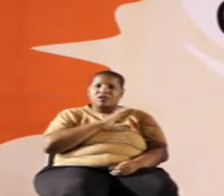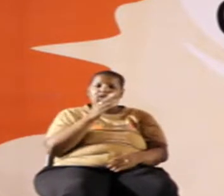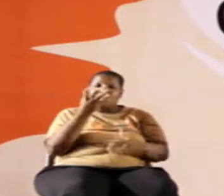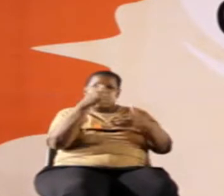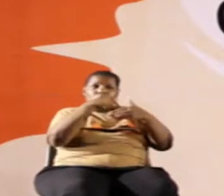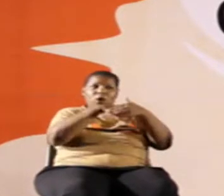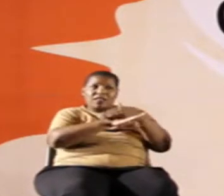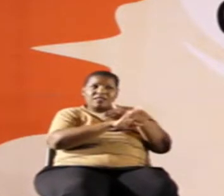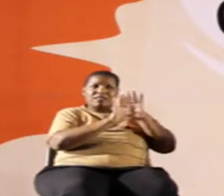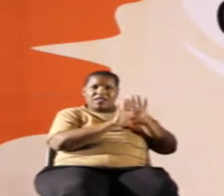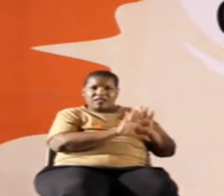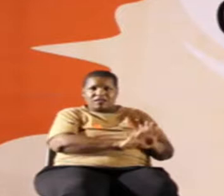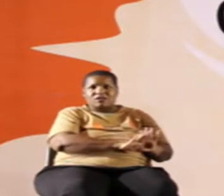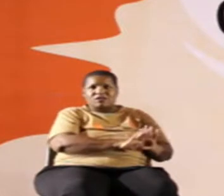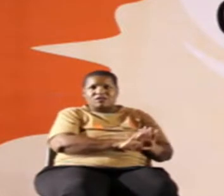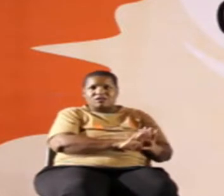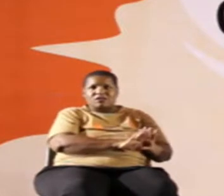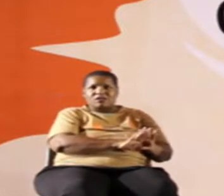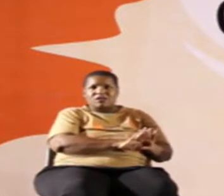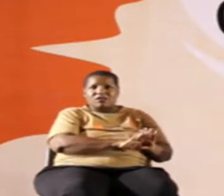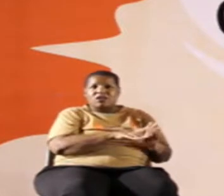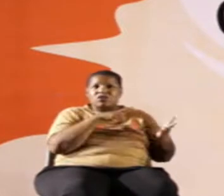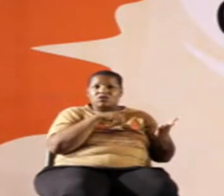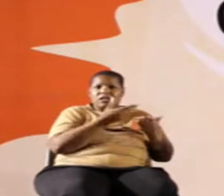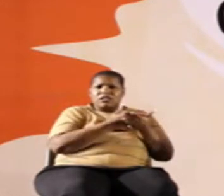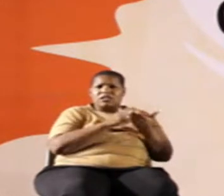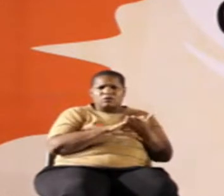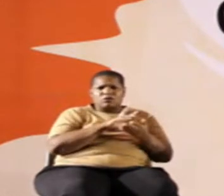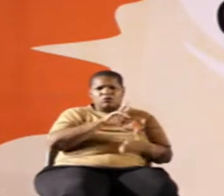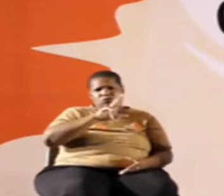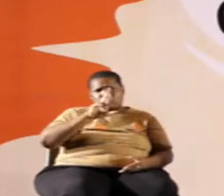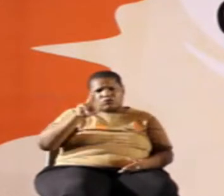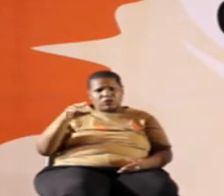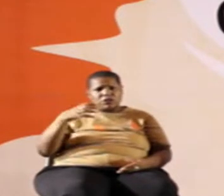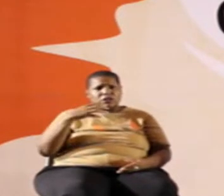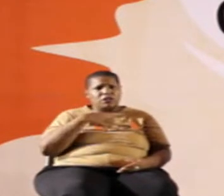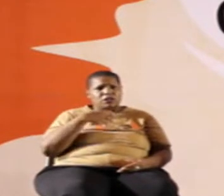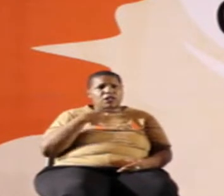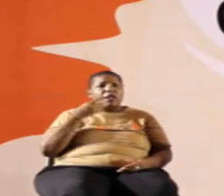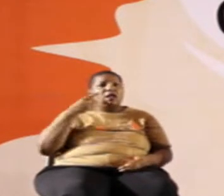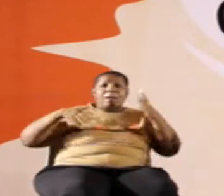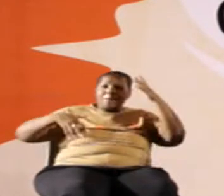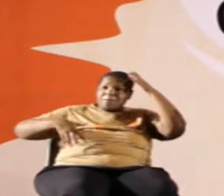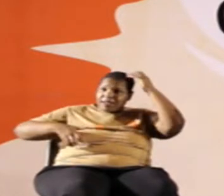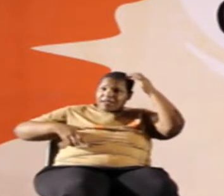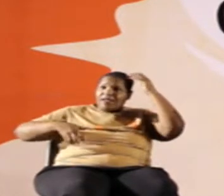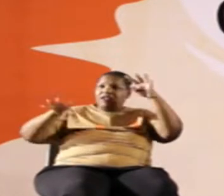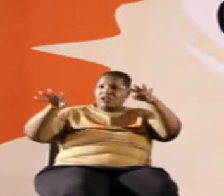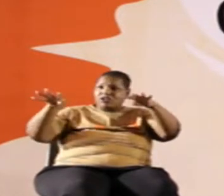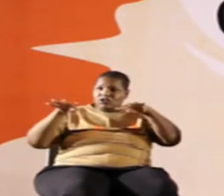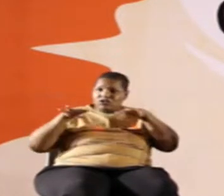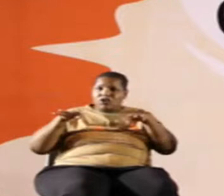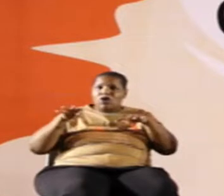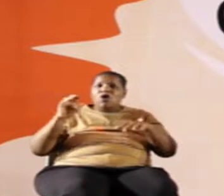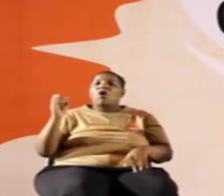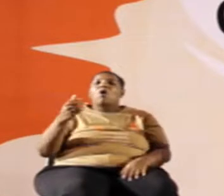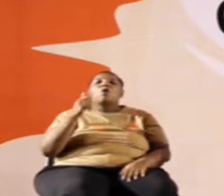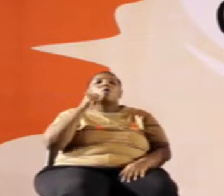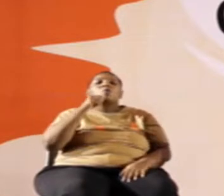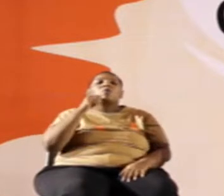aqui. Ele foi interpretado de várias maneiras, inclusive como macacas de auditório, ou com